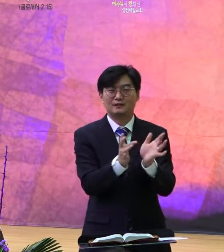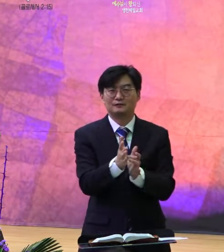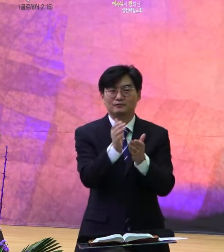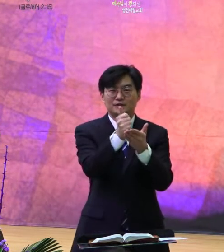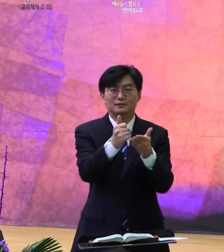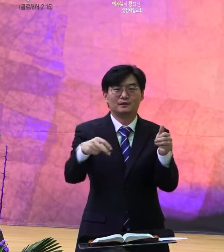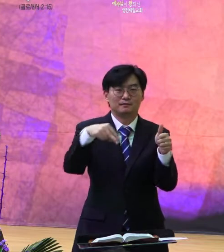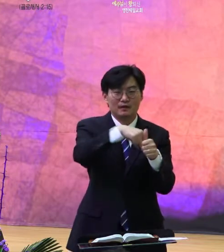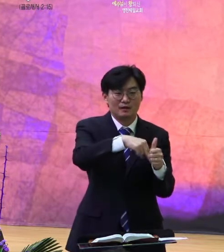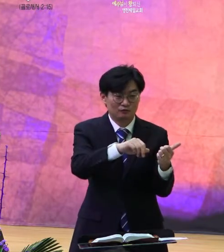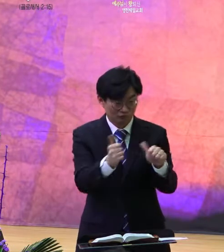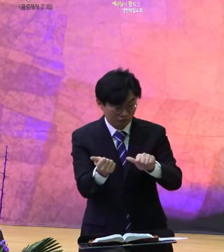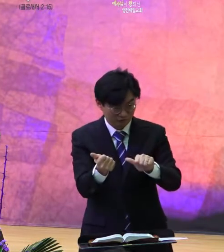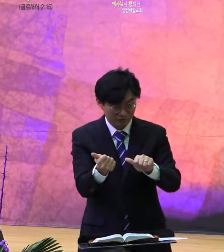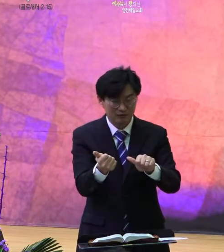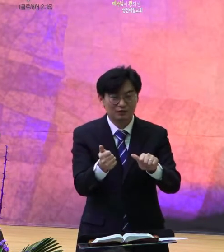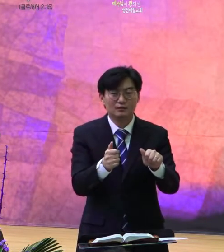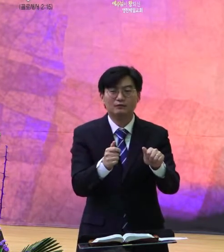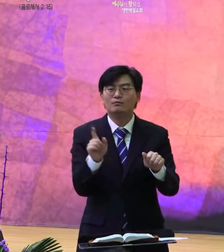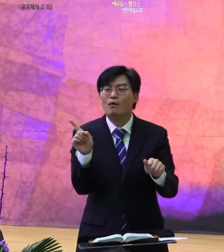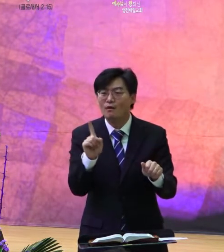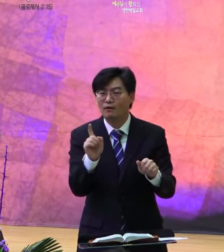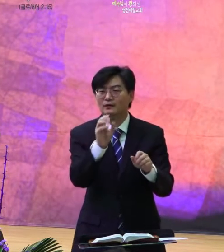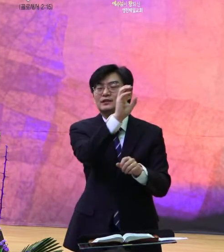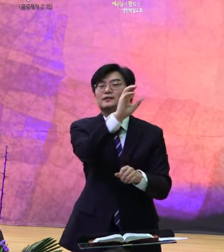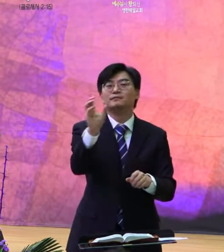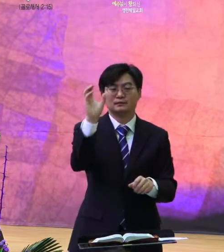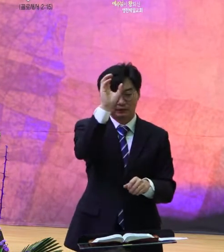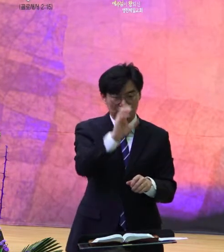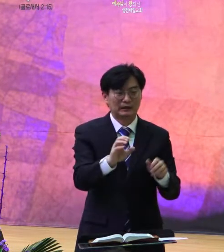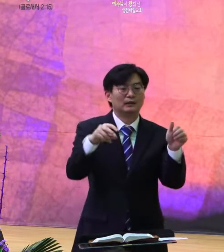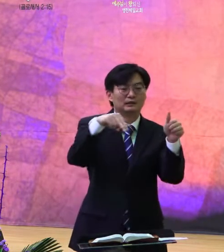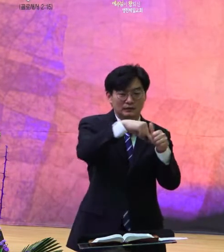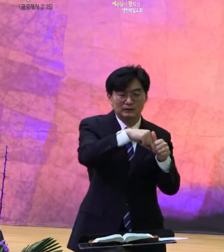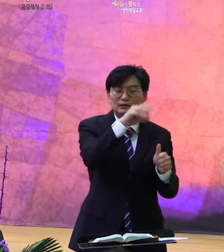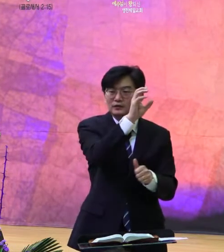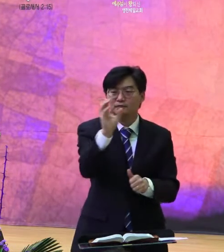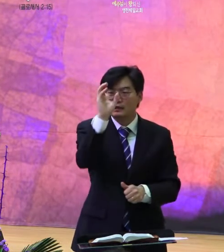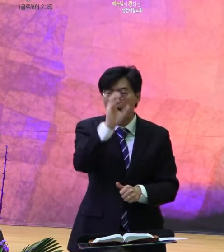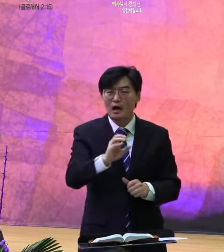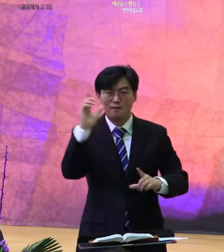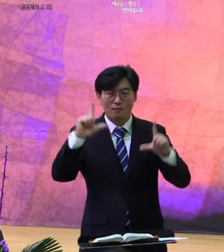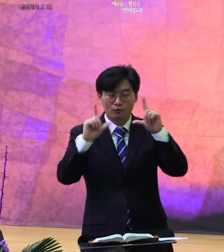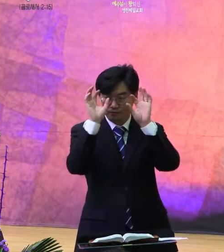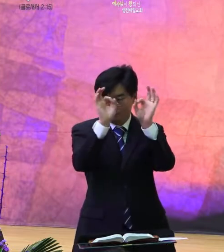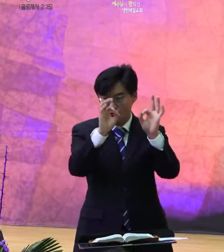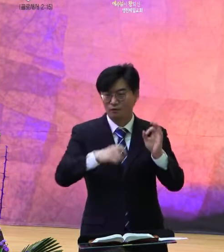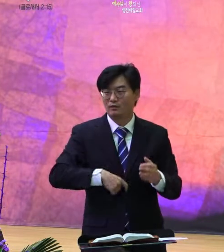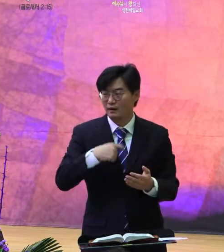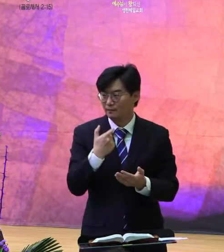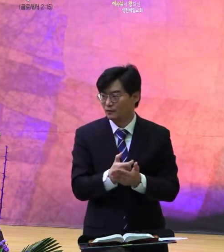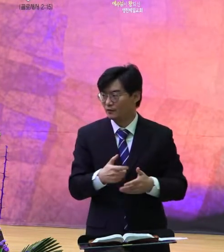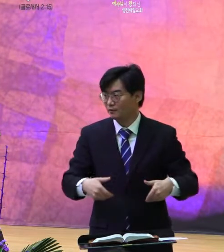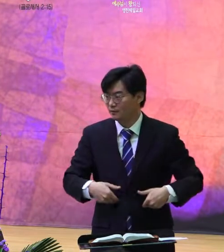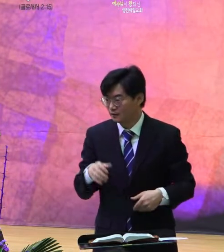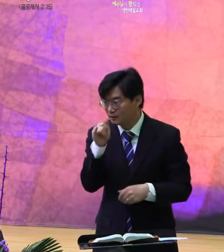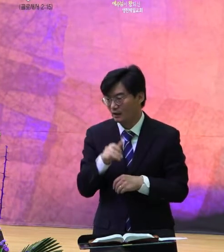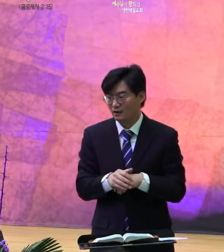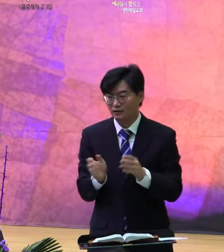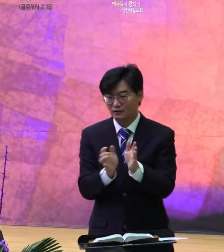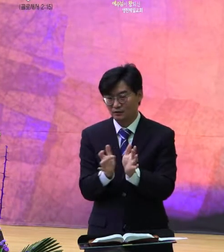죽음이 없었다면 내가 여기에 있었겠는가, 있을 수 있는가? 예수님이 나를 위해서 십자가에서